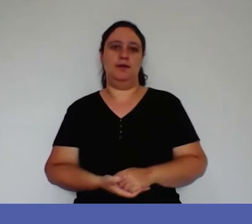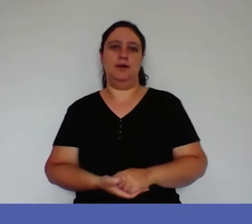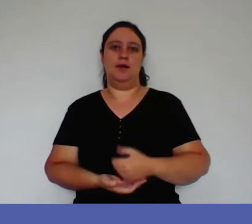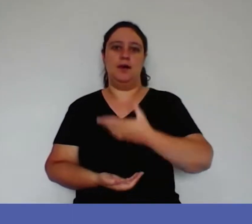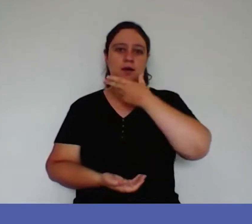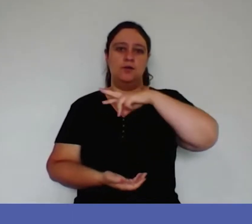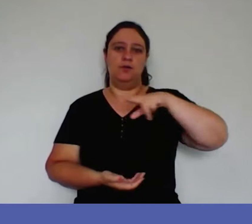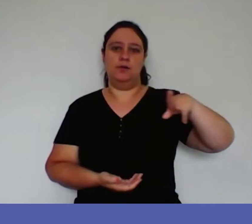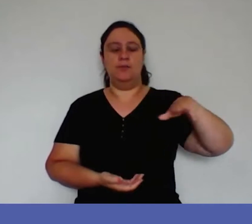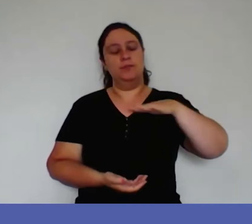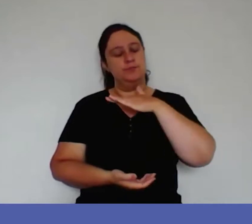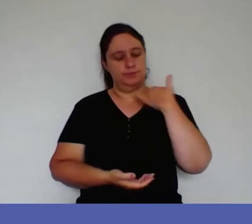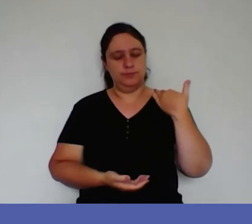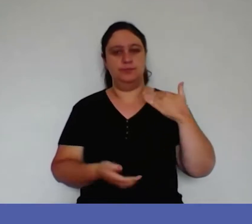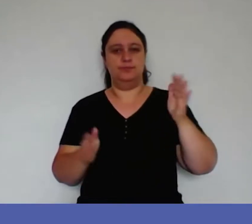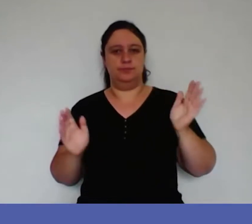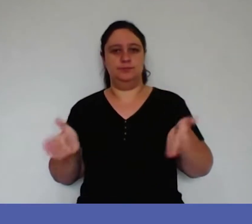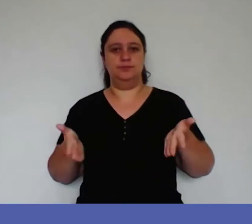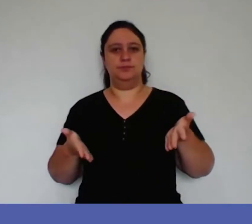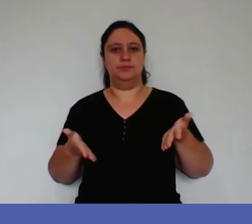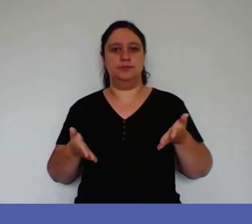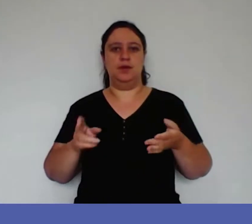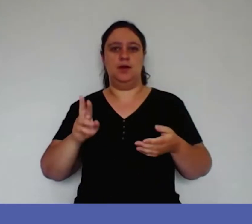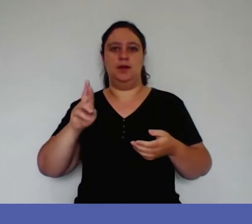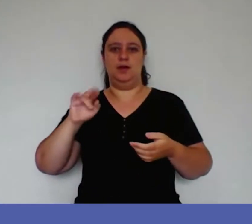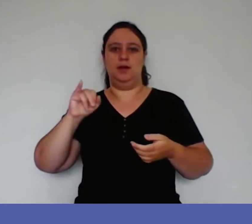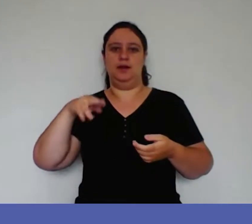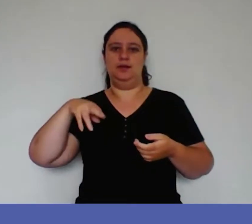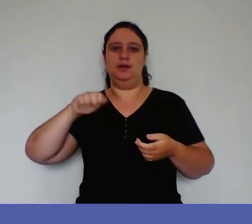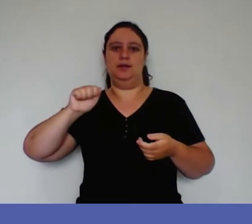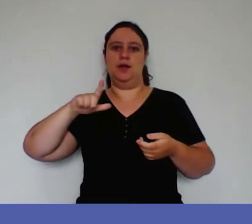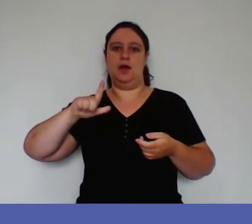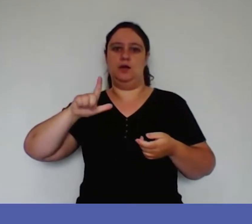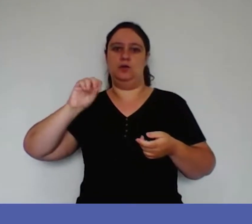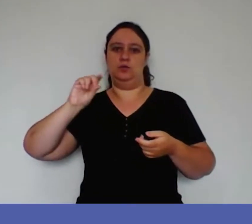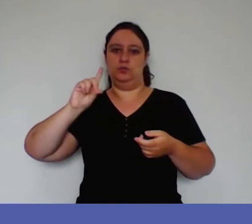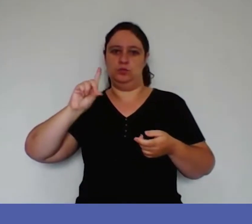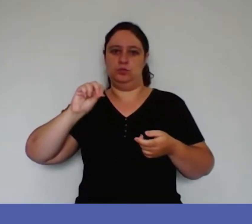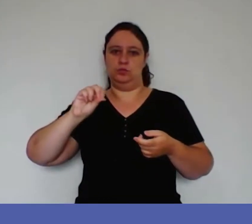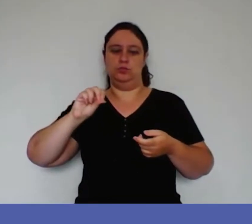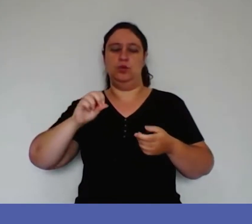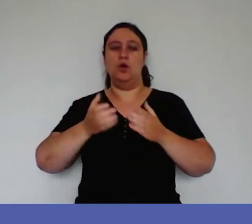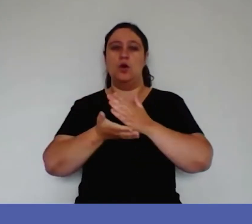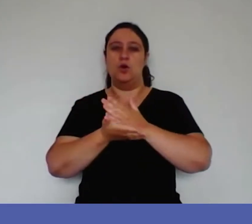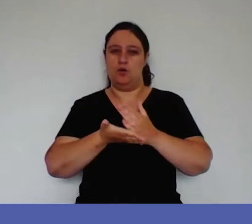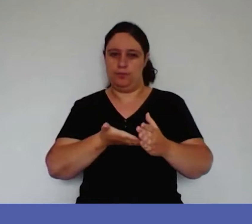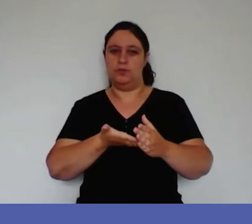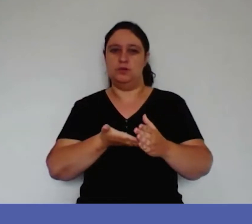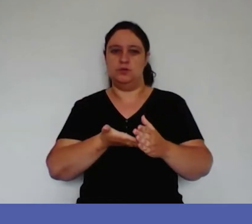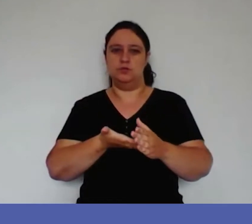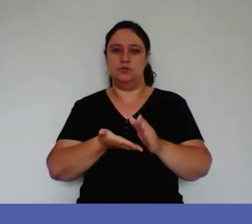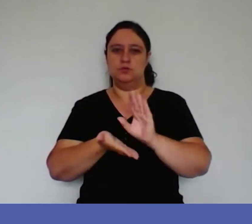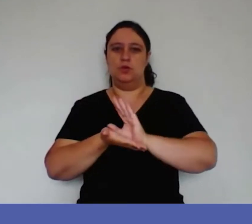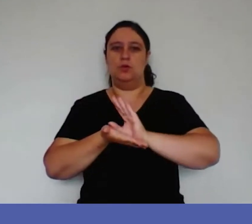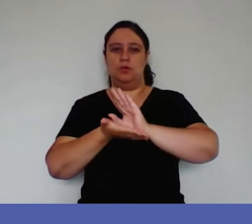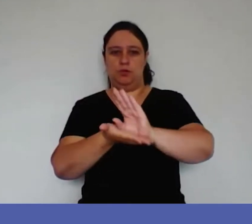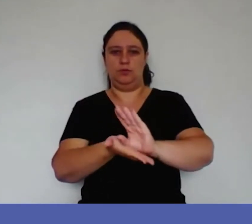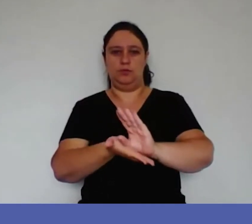dormiu no Senhor, ele começou a praticar a colportagem em primeiro lugar. E depois, no ano